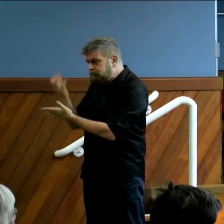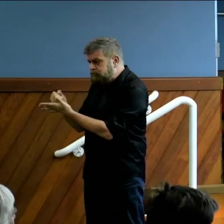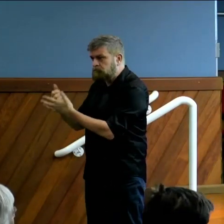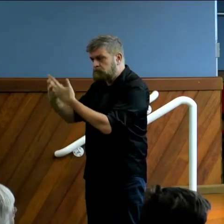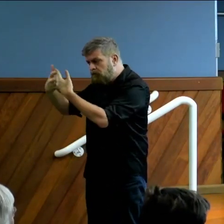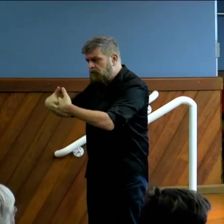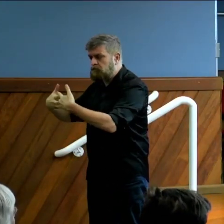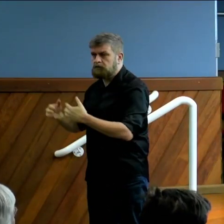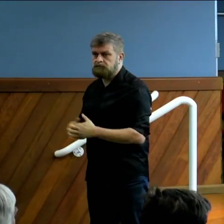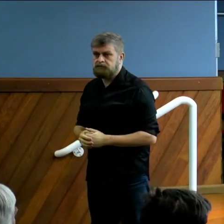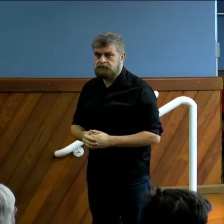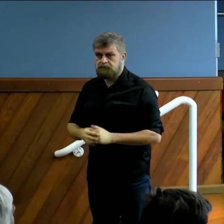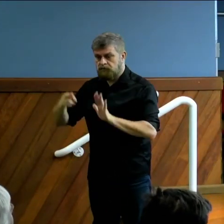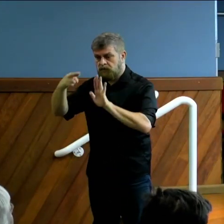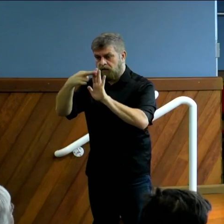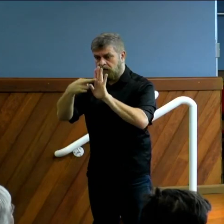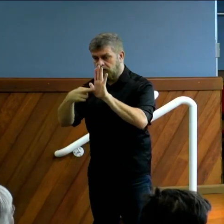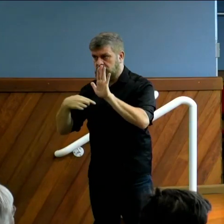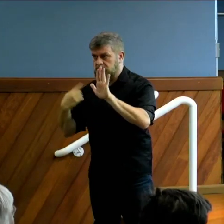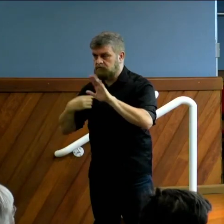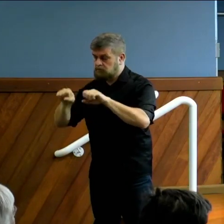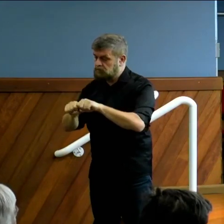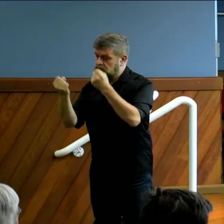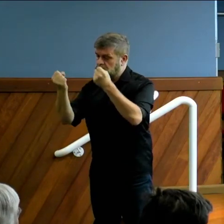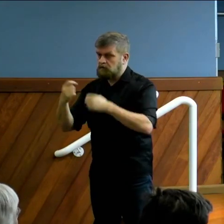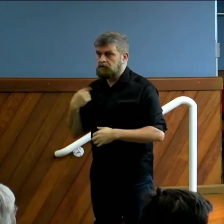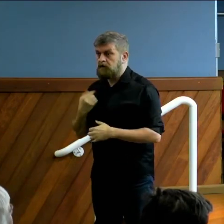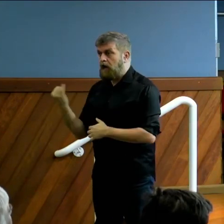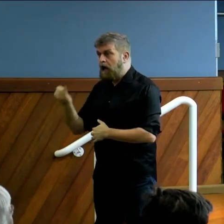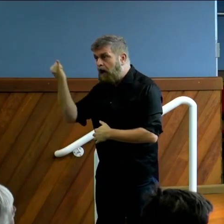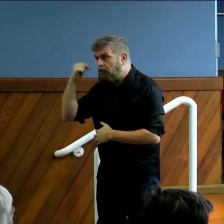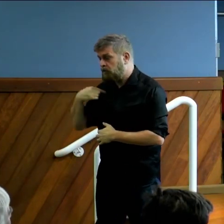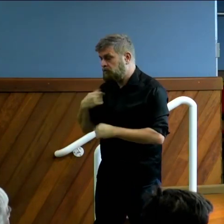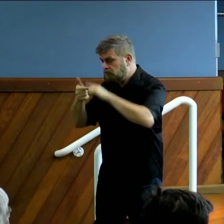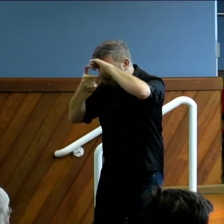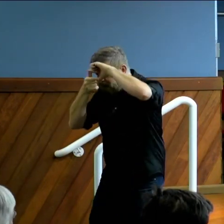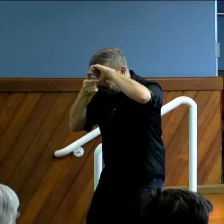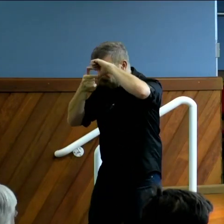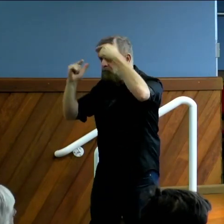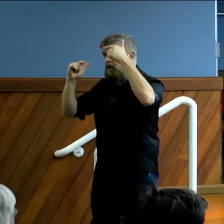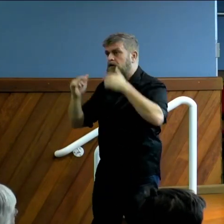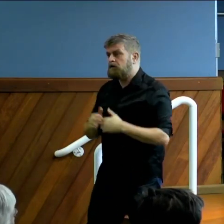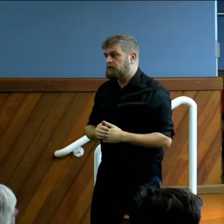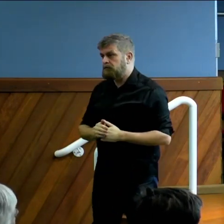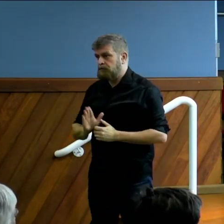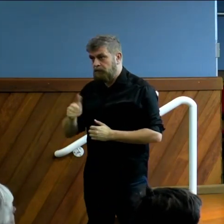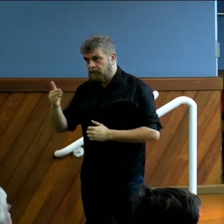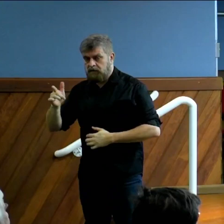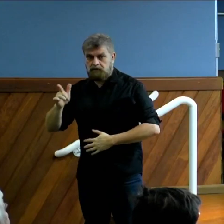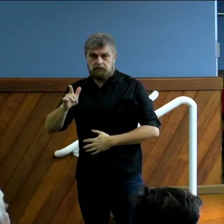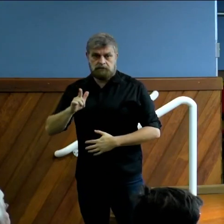adequado. As regras estão aí para serem quebradas. É só importante quebrar com, vamos dizer assim,